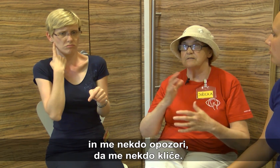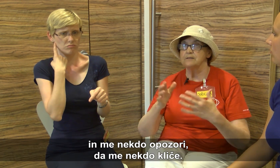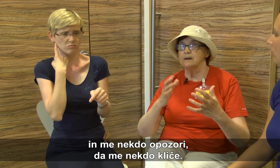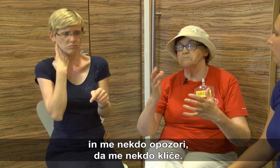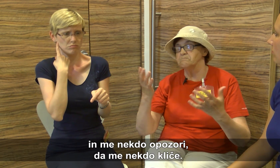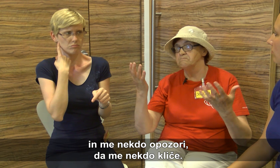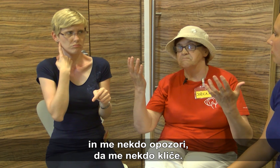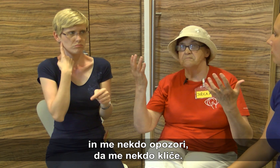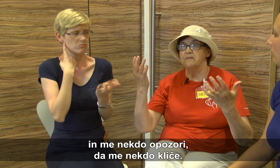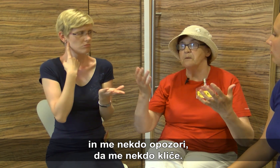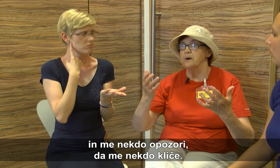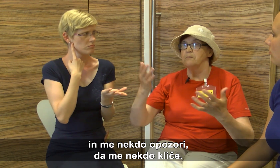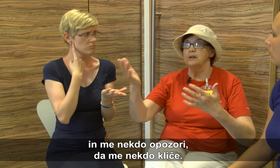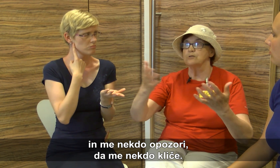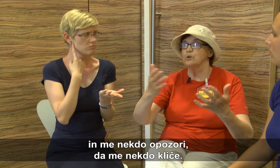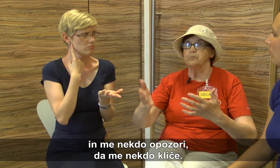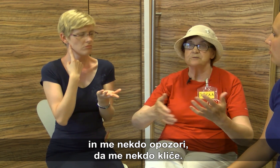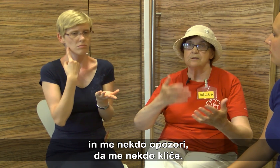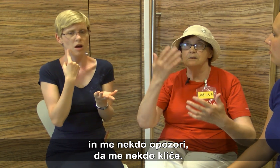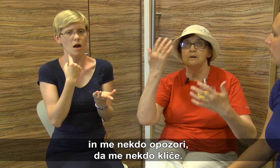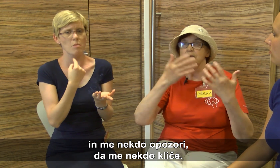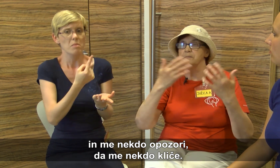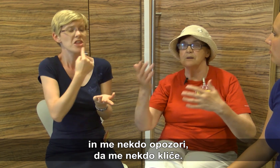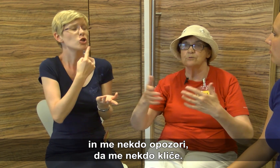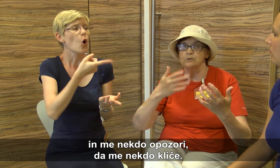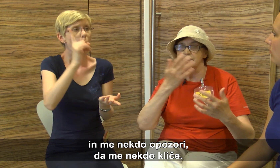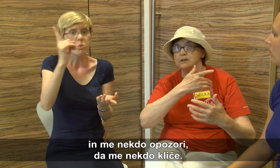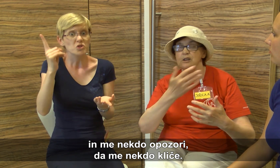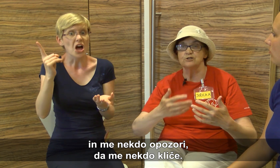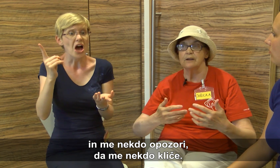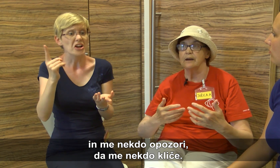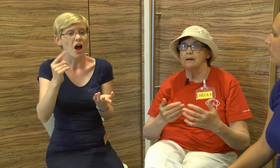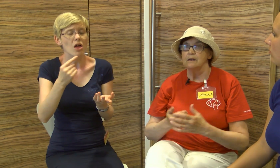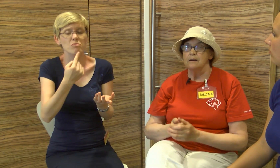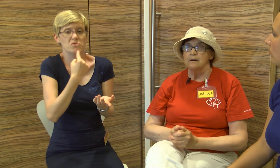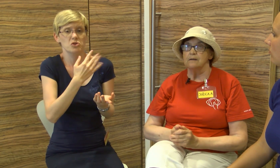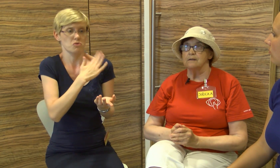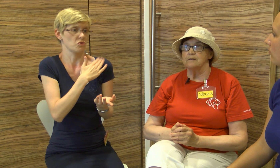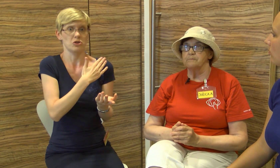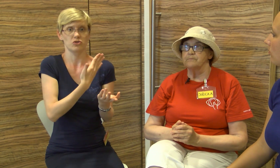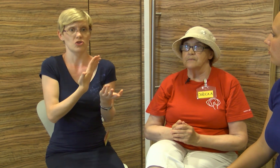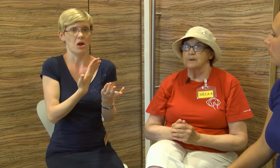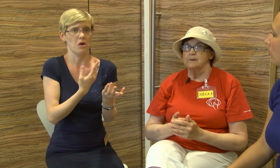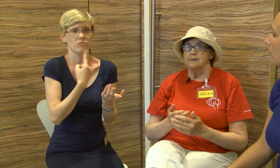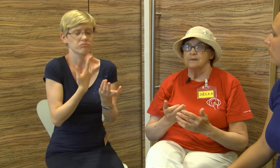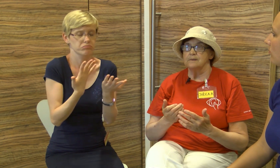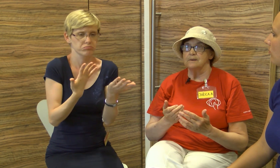me seveda, ne vem, me nekdo upozorijo, da me nekdo ne kliče, ne.